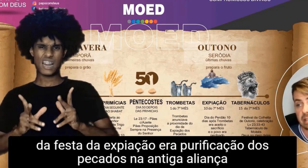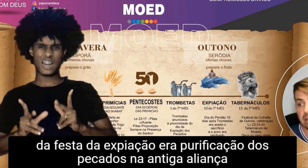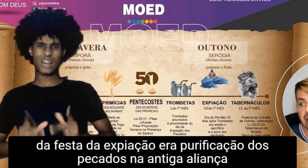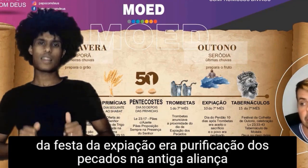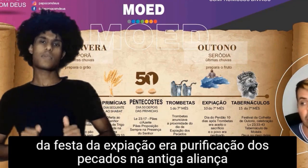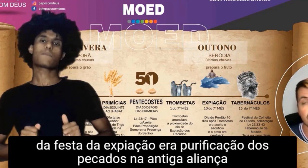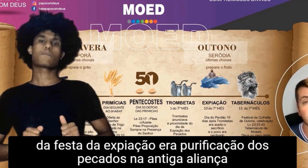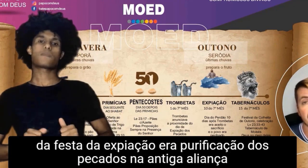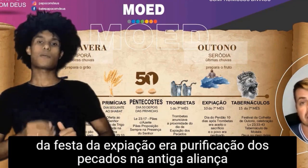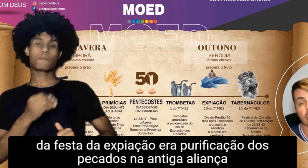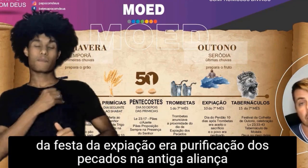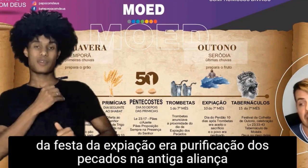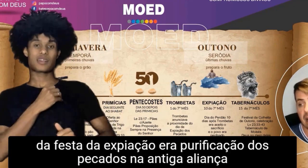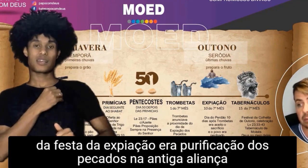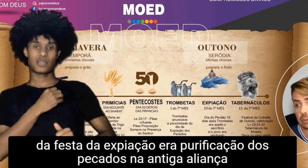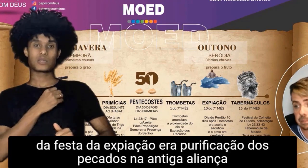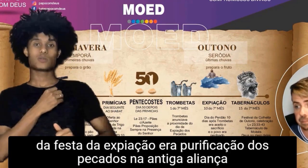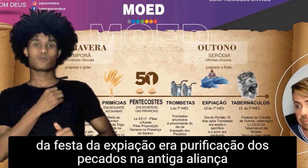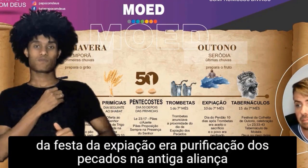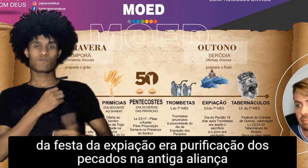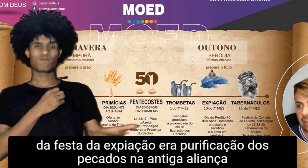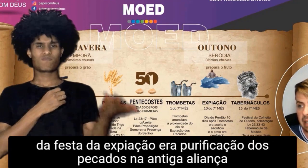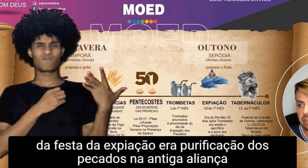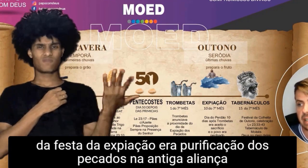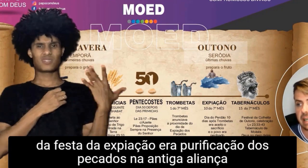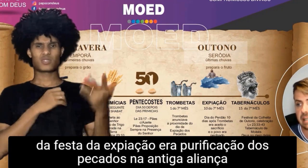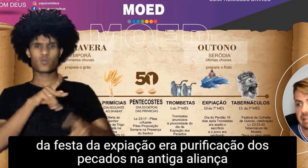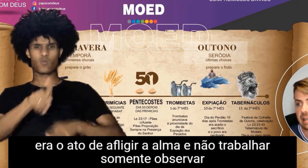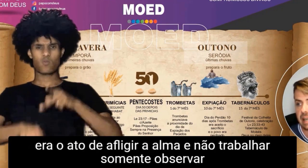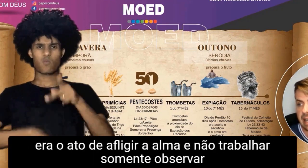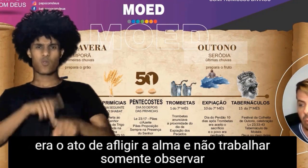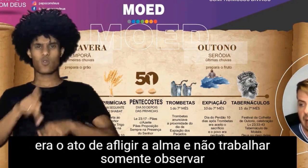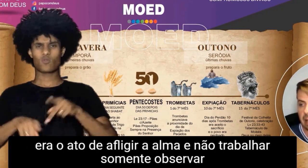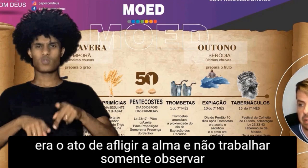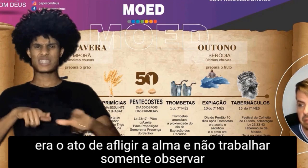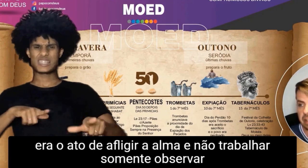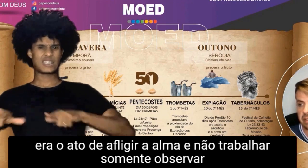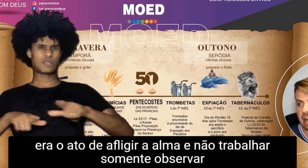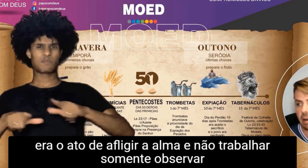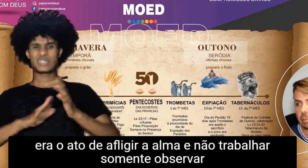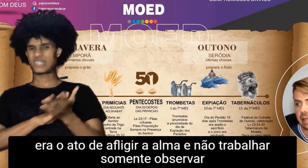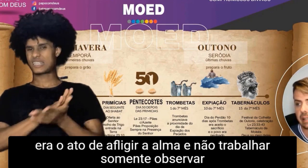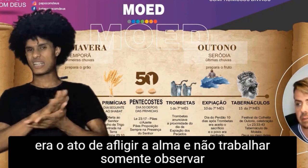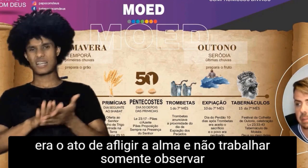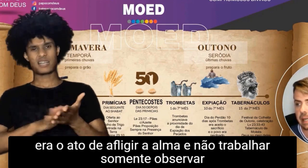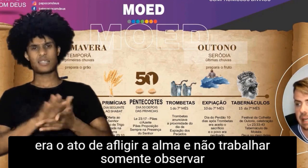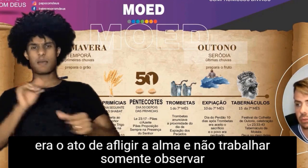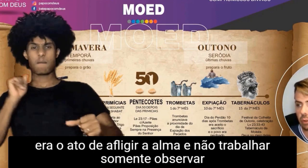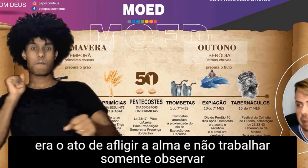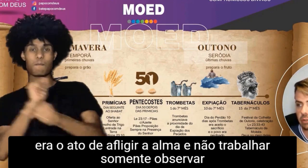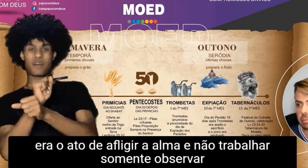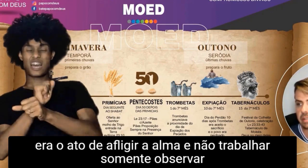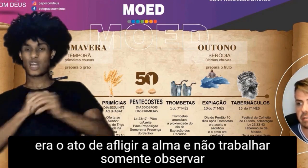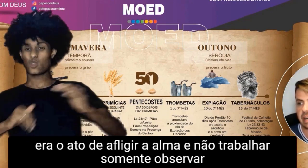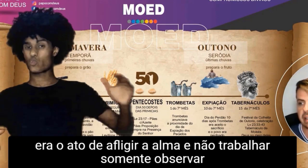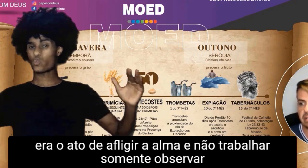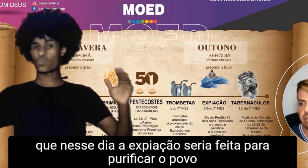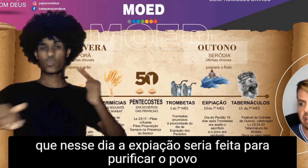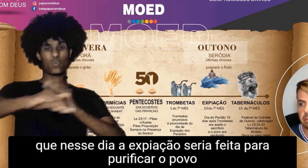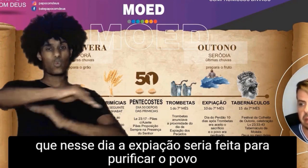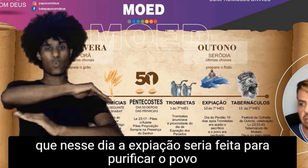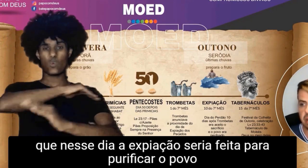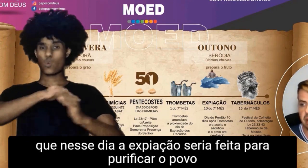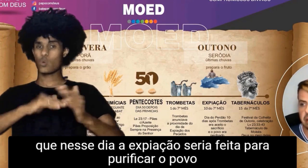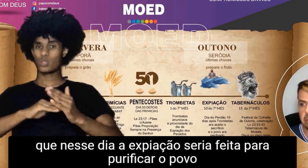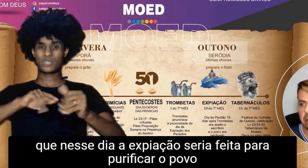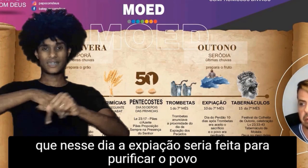festa da expiação era a purificação dos pecados. Na antiga aliança era o ato de afligir a alma e não trabalhar, somente observar que nesse